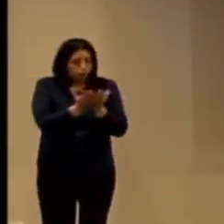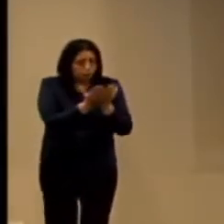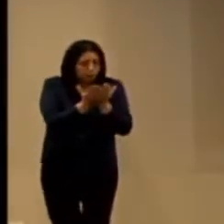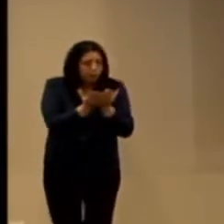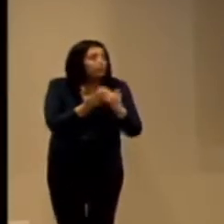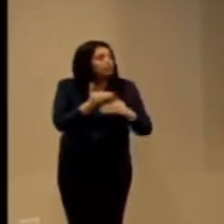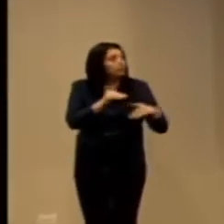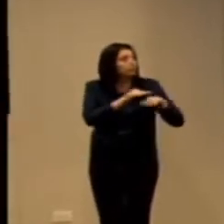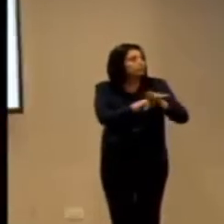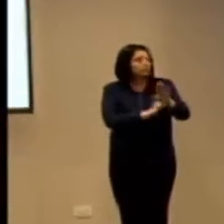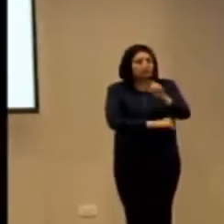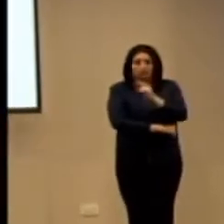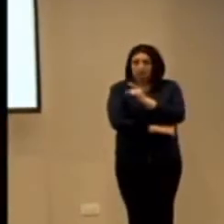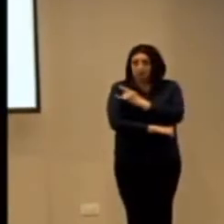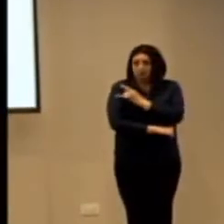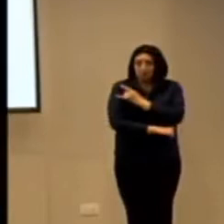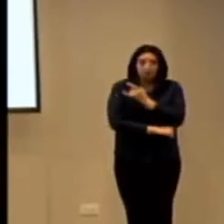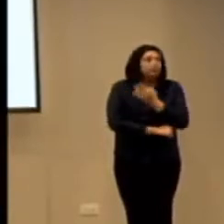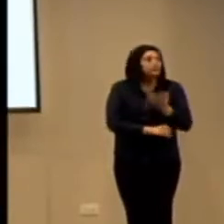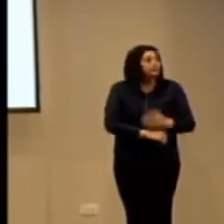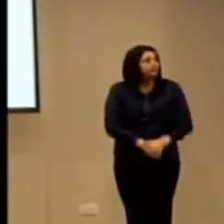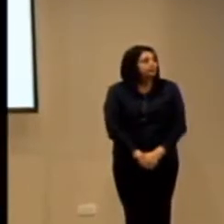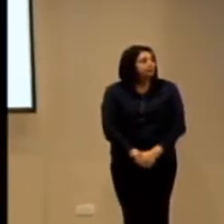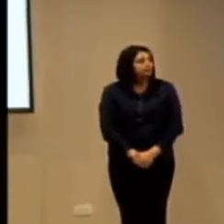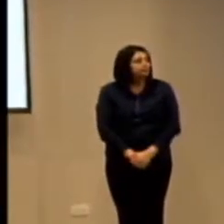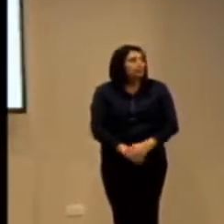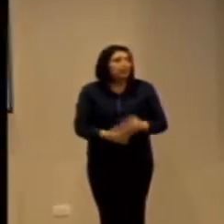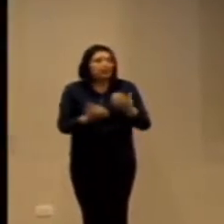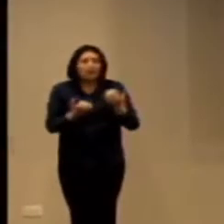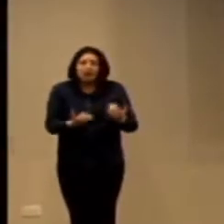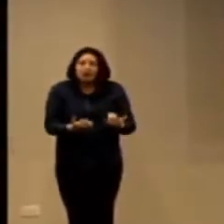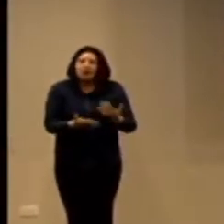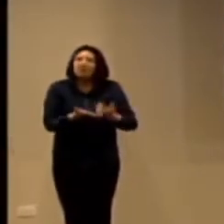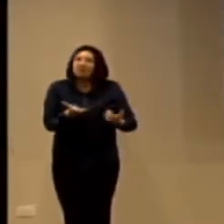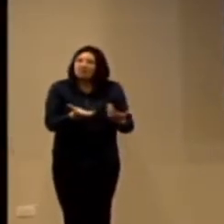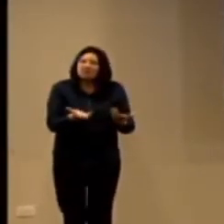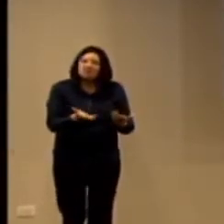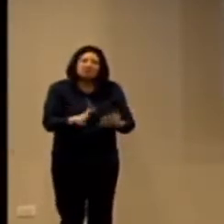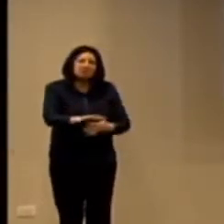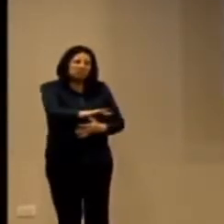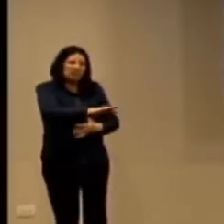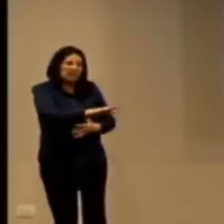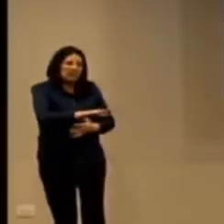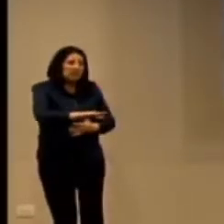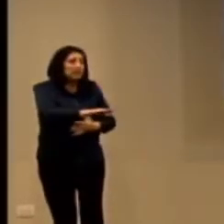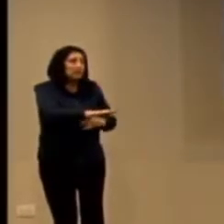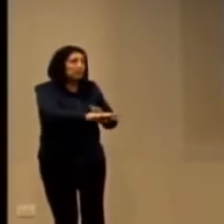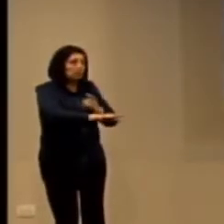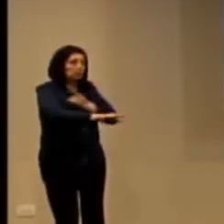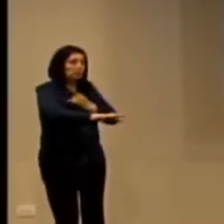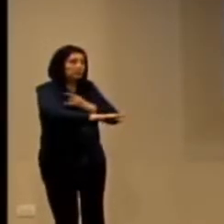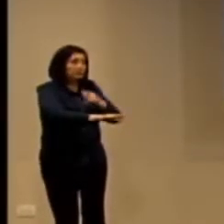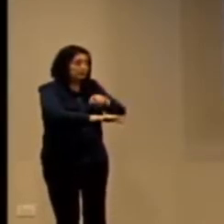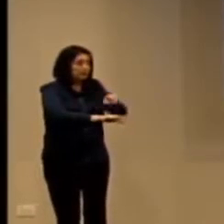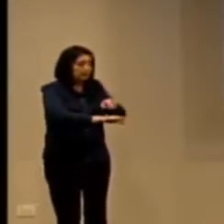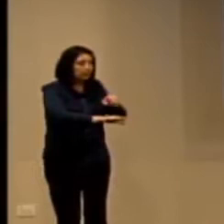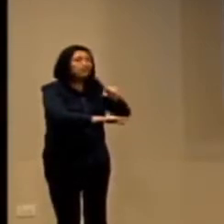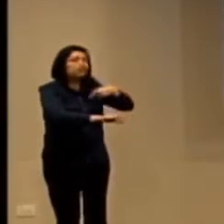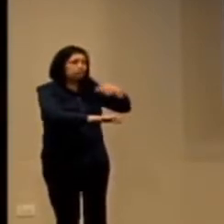en universidades, que es la que nos genera las condiciones para que nosotros podamos